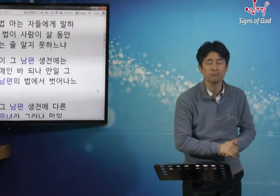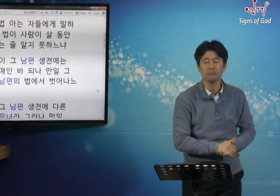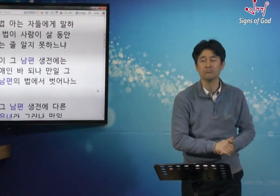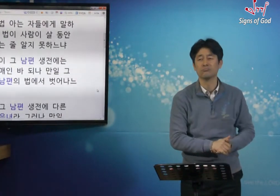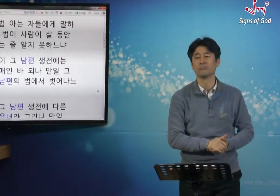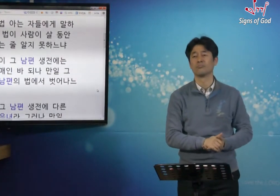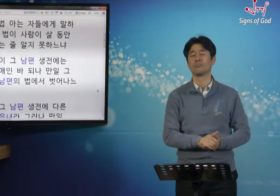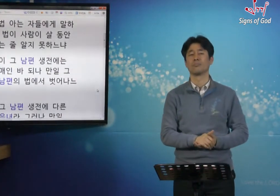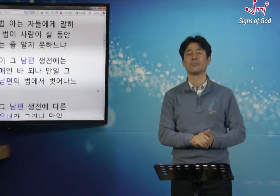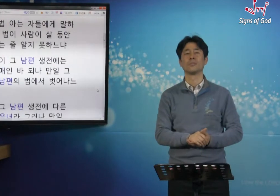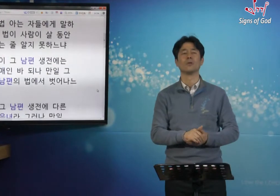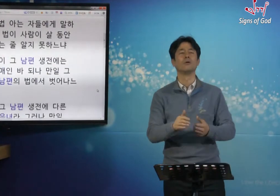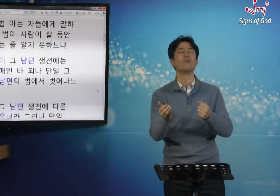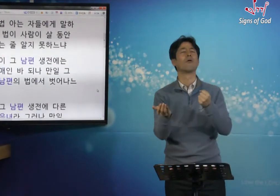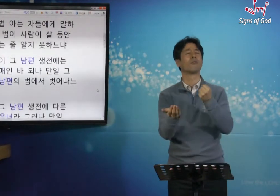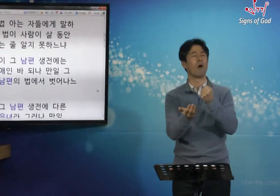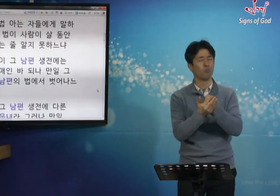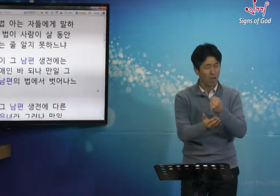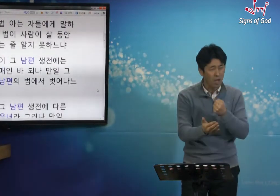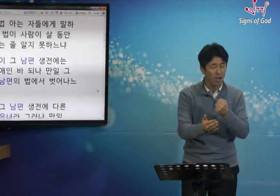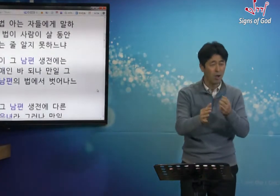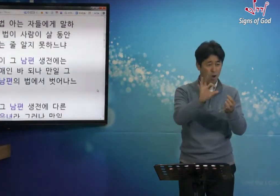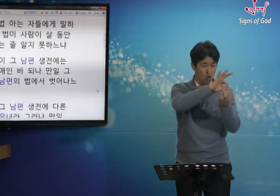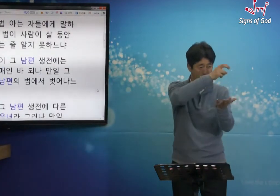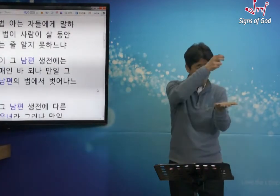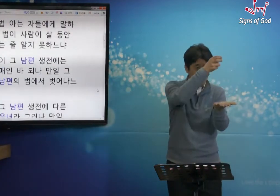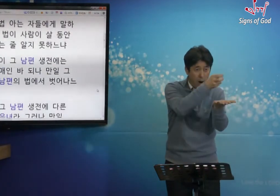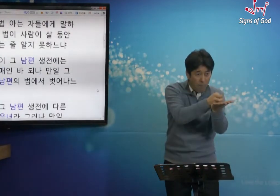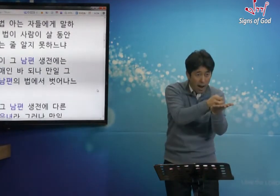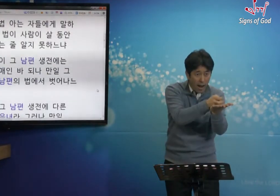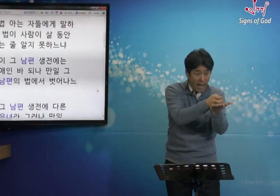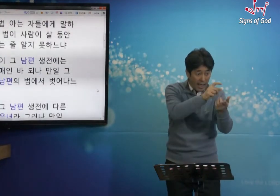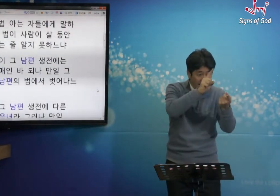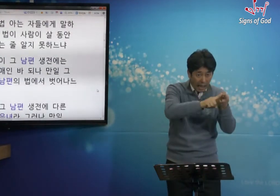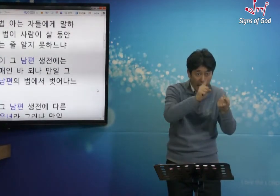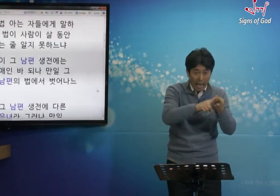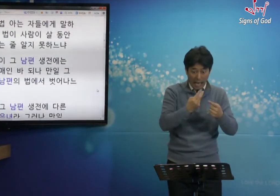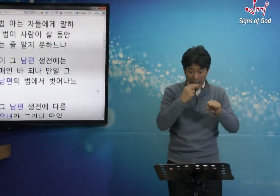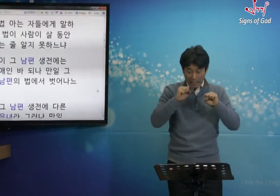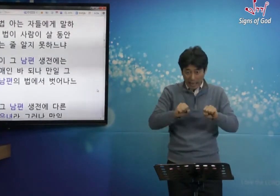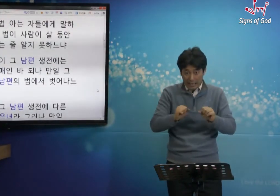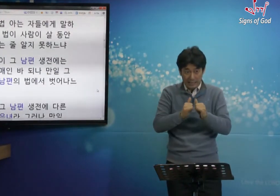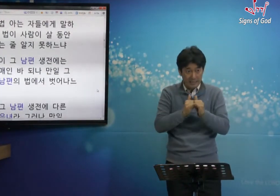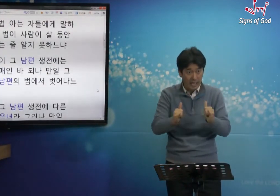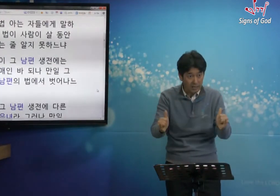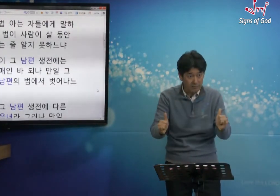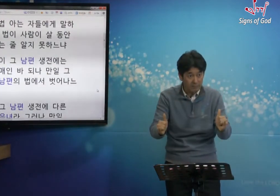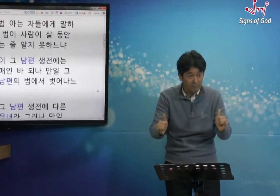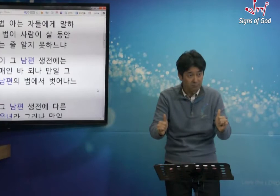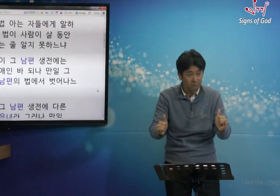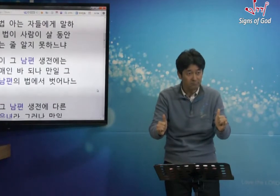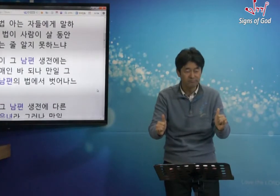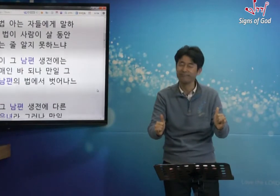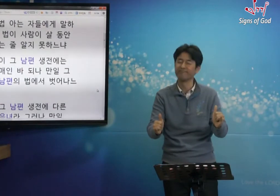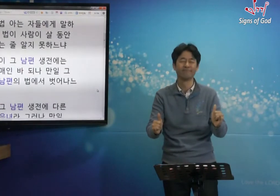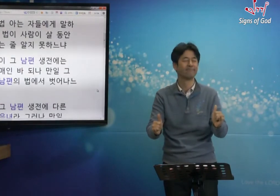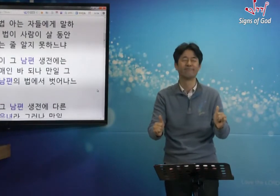라고 기록되어 있습니다. 그렇기 때문에 율법에 대해서 살아있는 자,